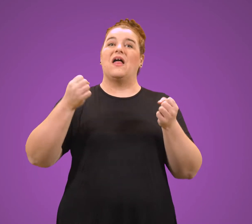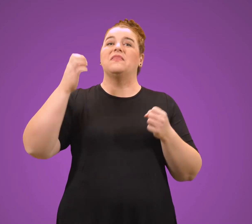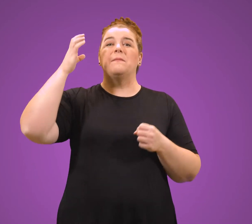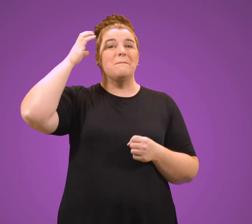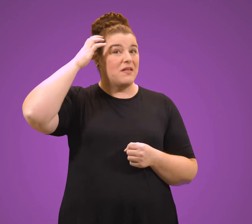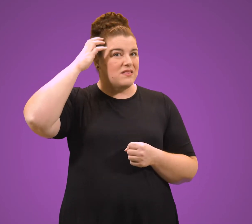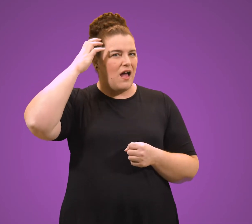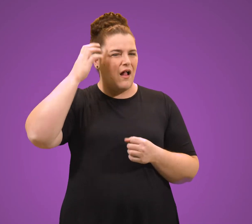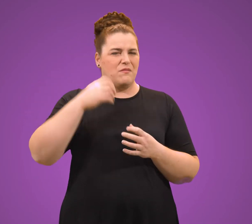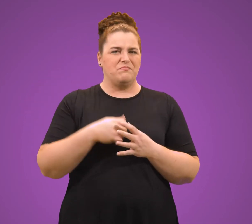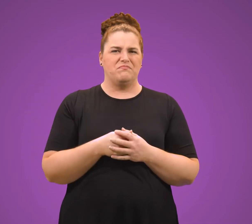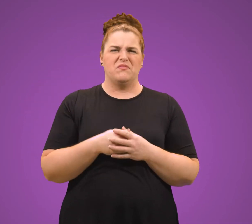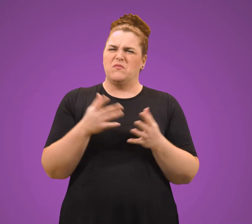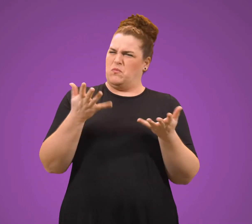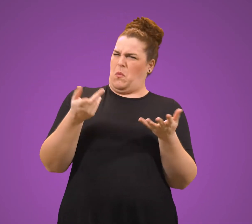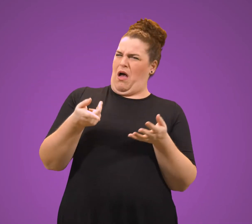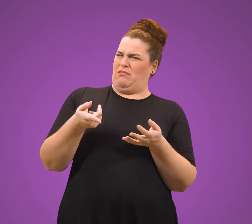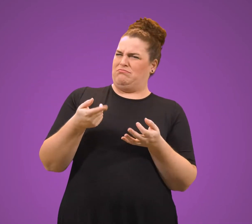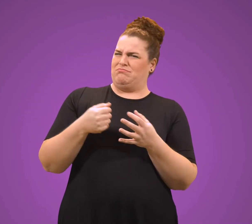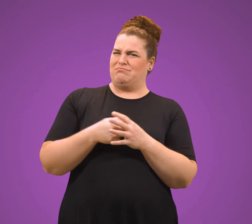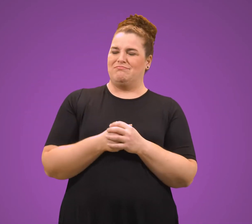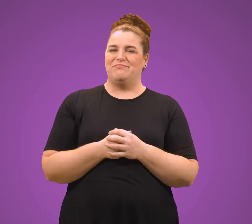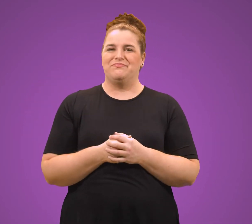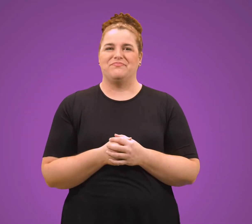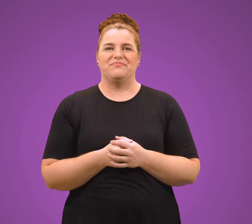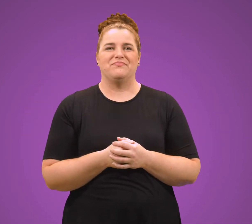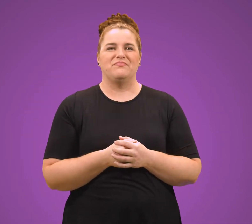La santé mentale, c'est quoi exactement?